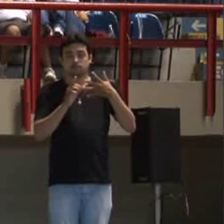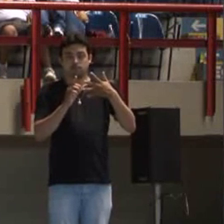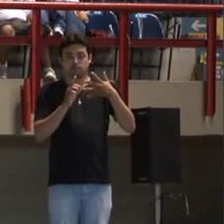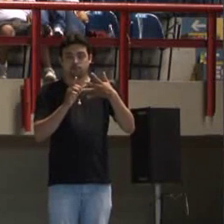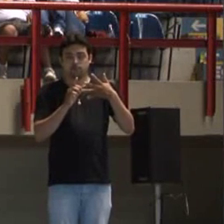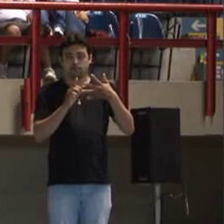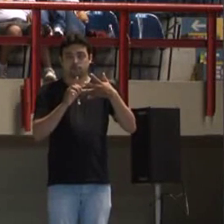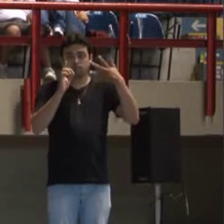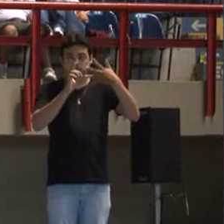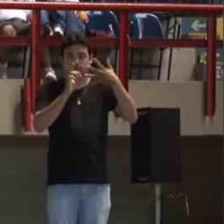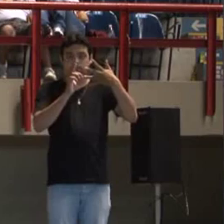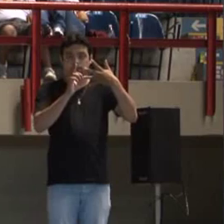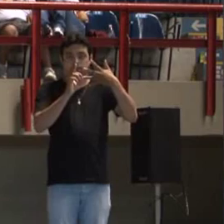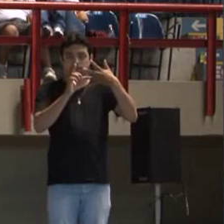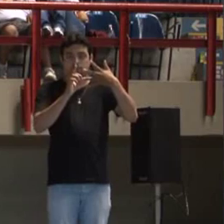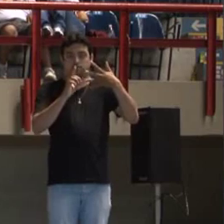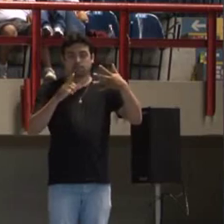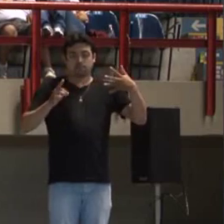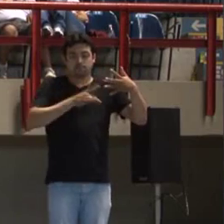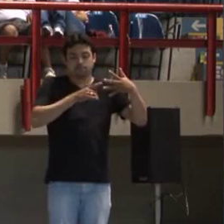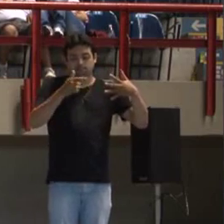Dê aí na terceira, tenha medo não.